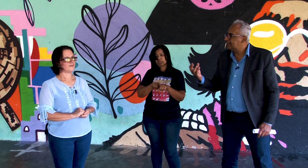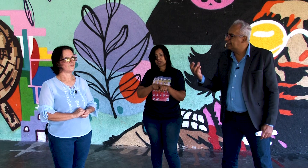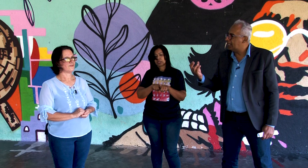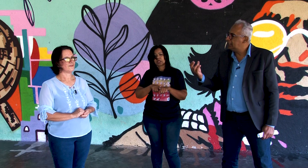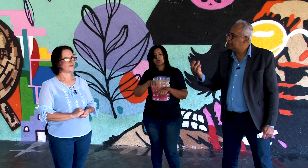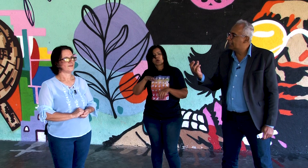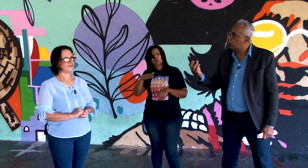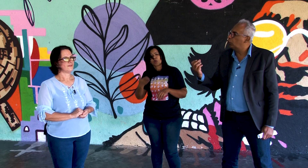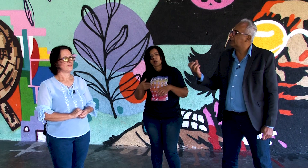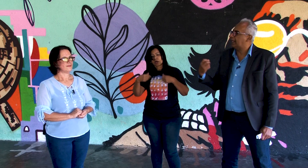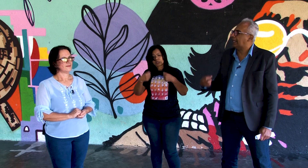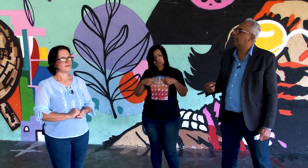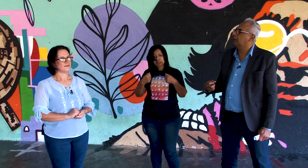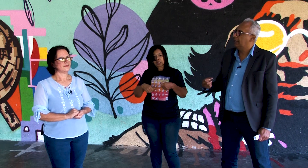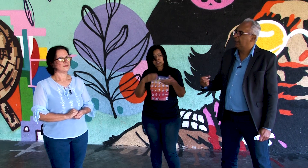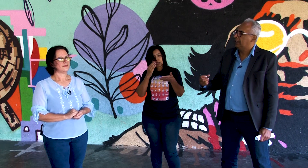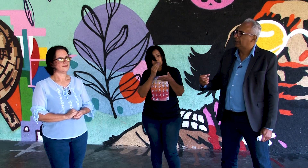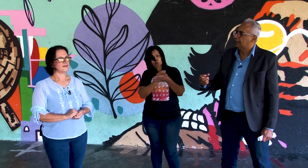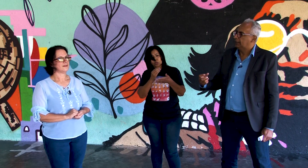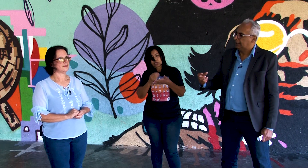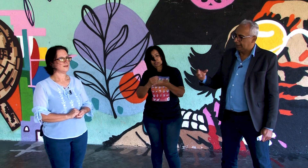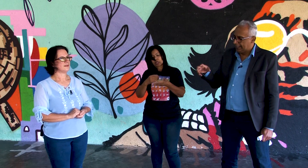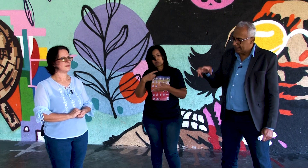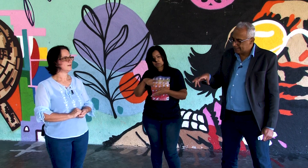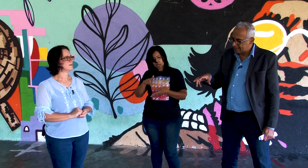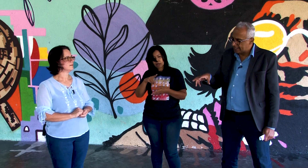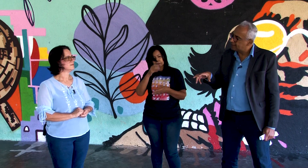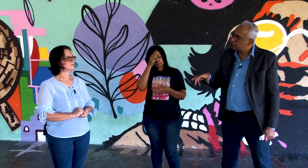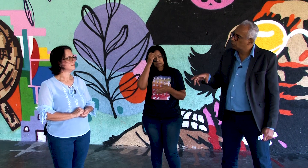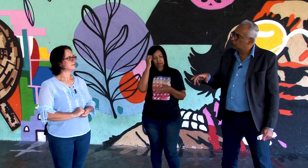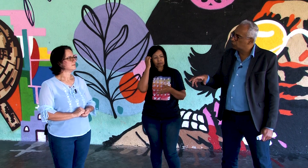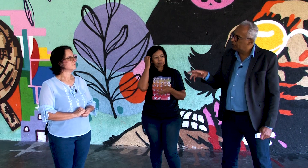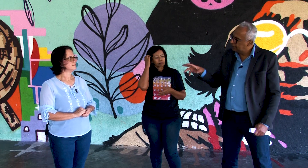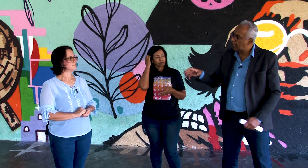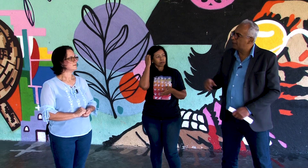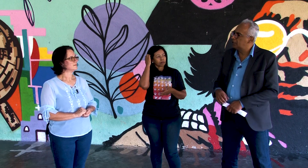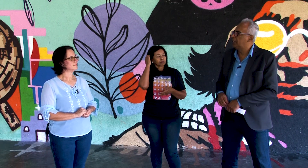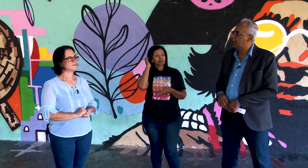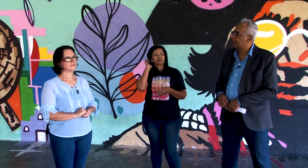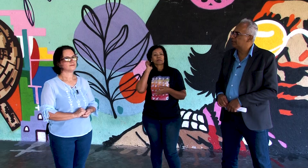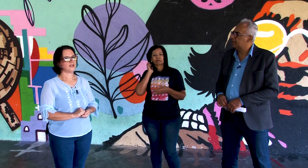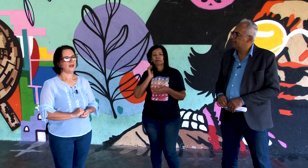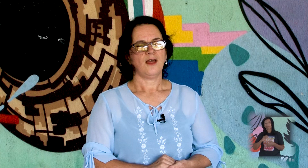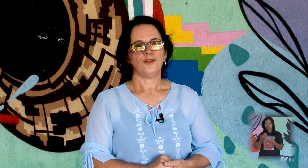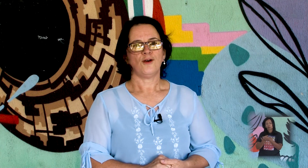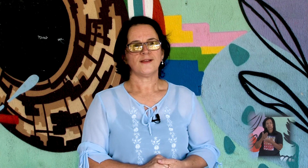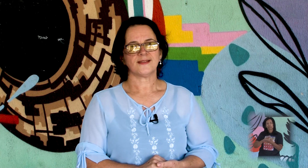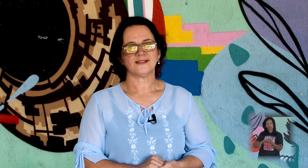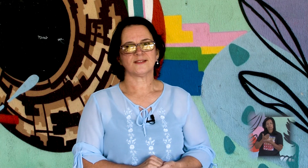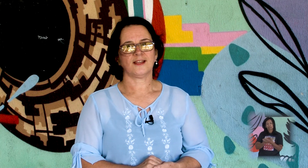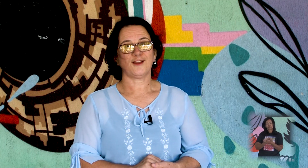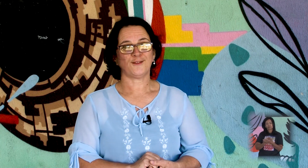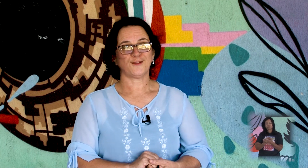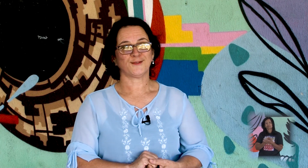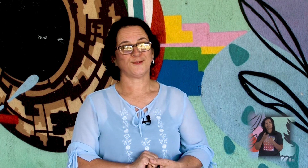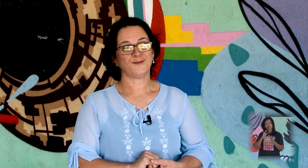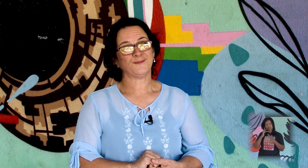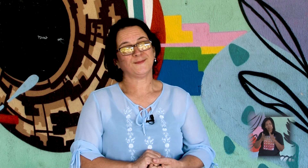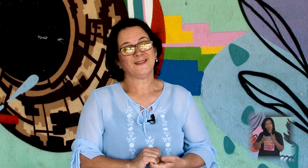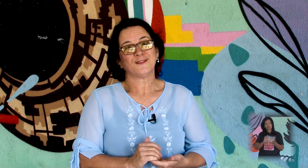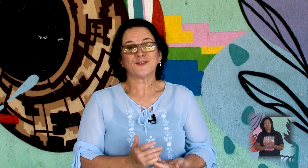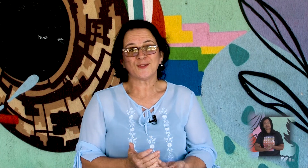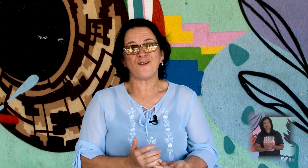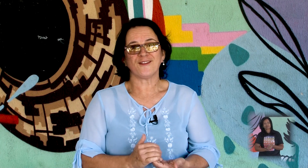A necessidade de ter contratado nessas instituições intérpretes de Libras. Nossa, isso seria o